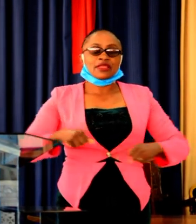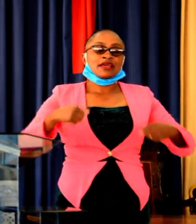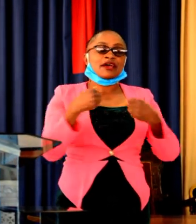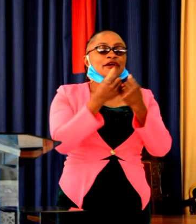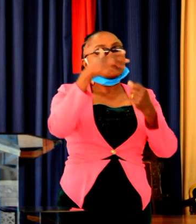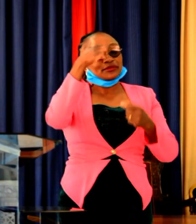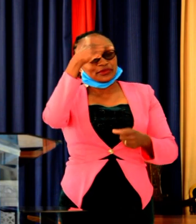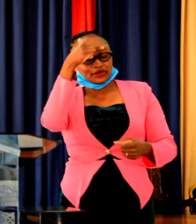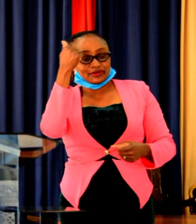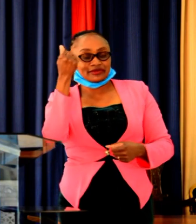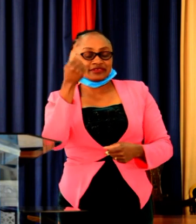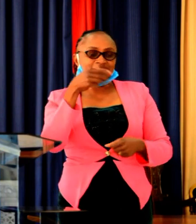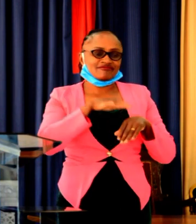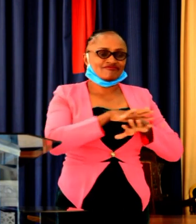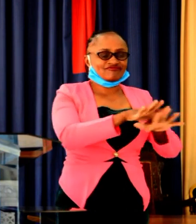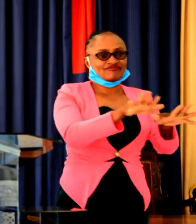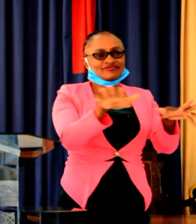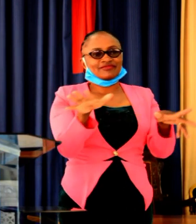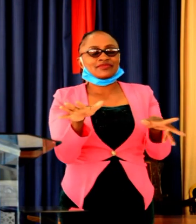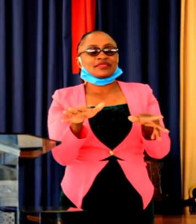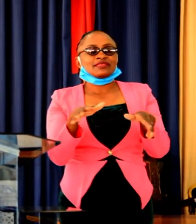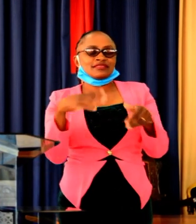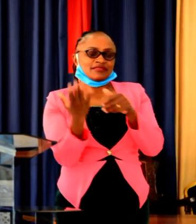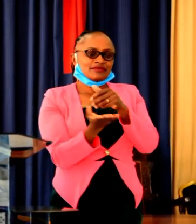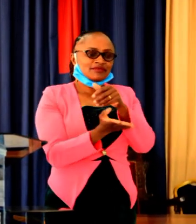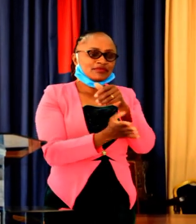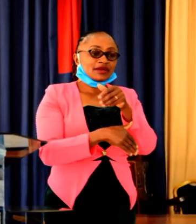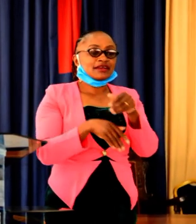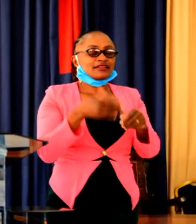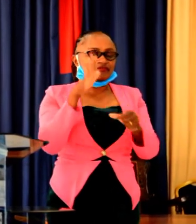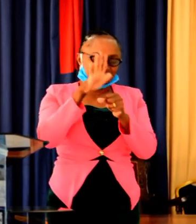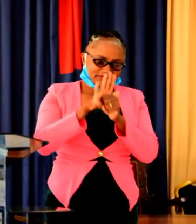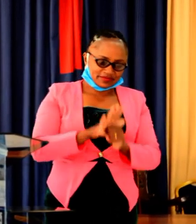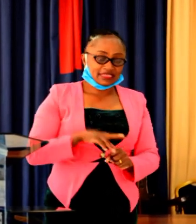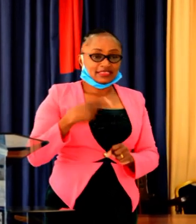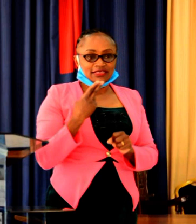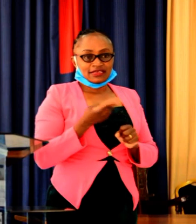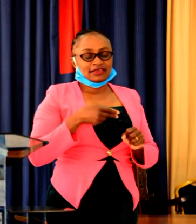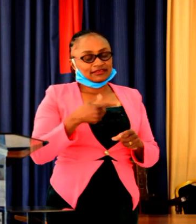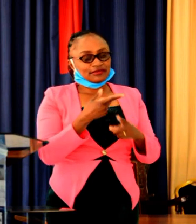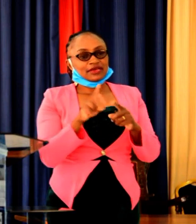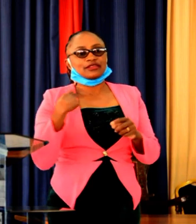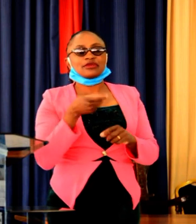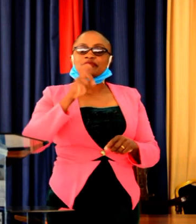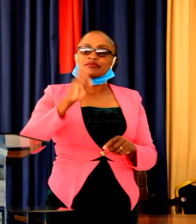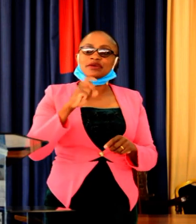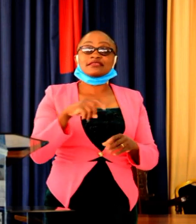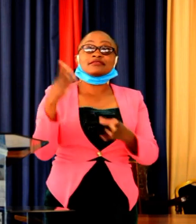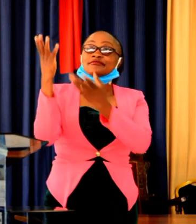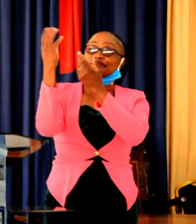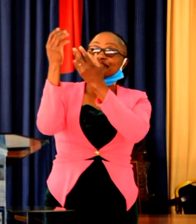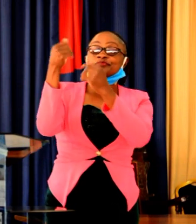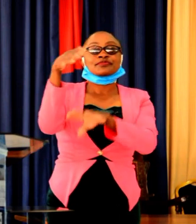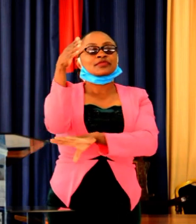na maisha haya na janga hili la COVID. Lakini lazima tumtumainie Mungu. Tusiwe kama yule